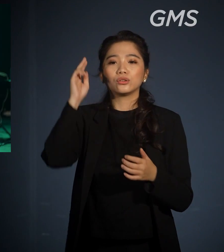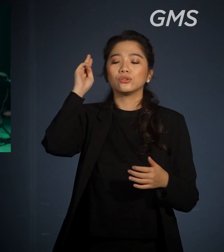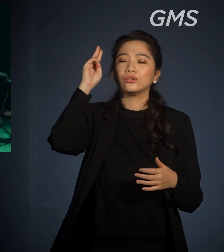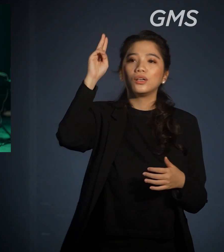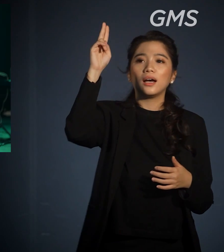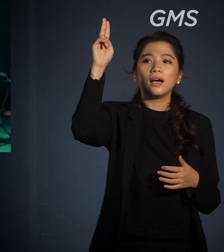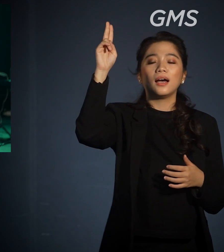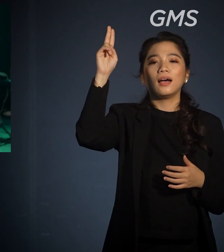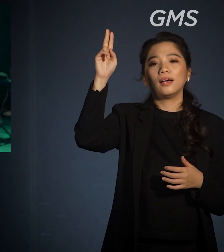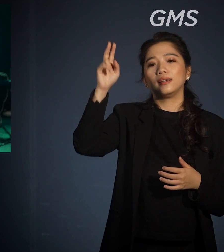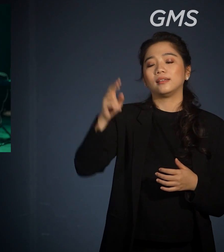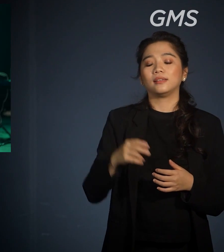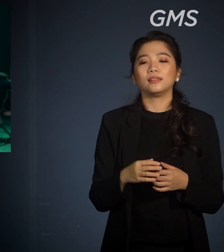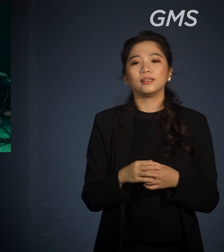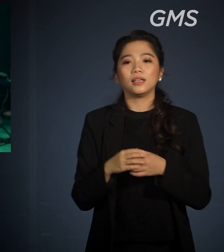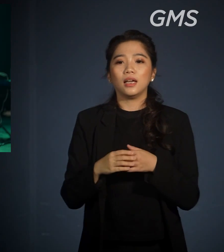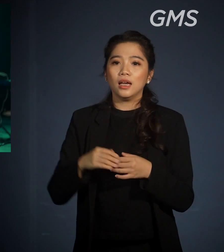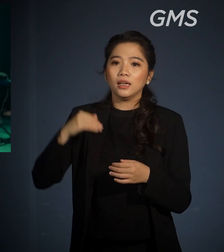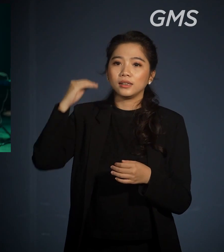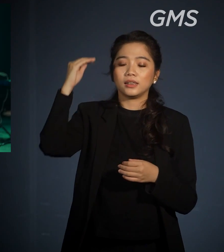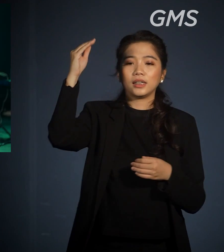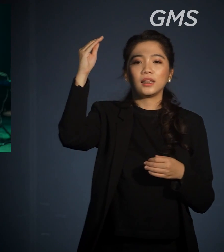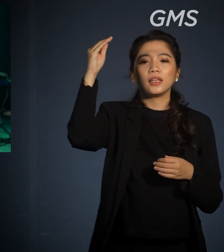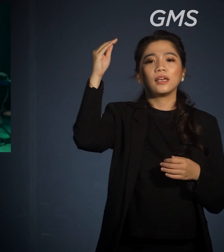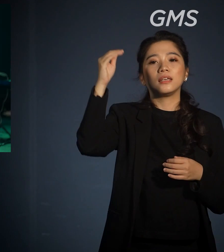Yesus Tuhan